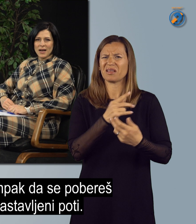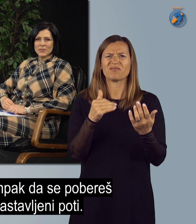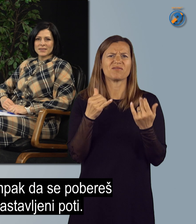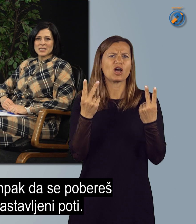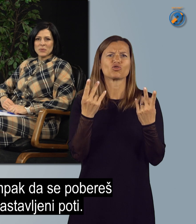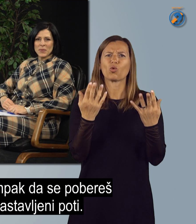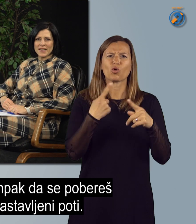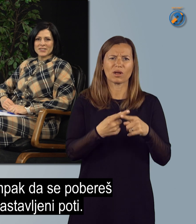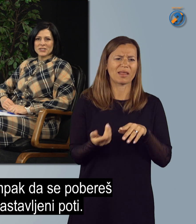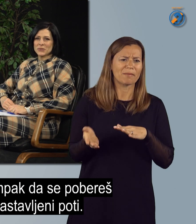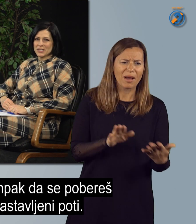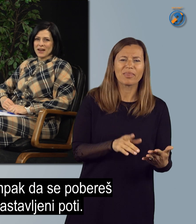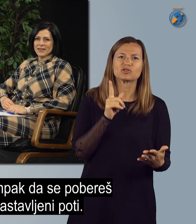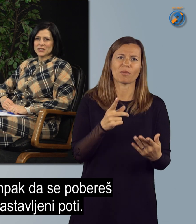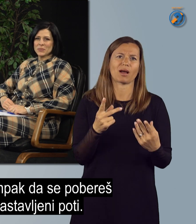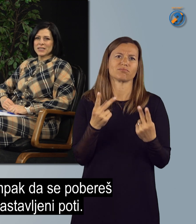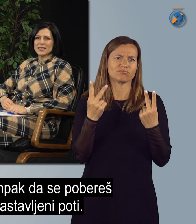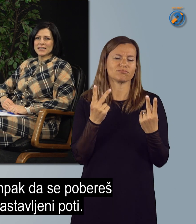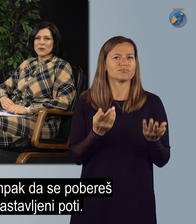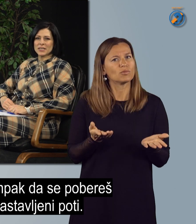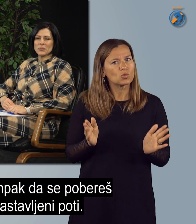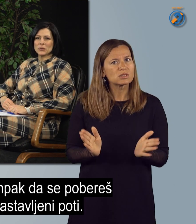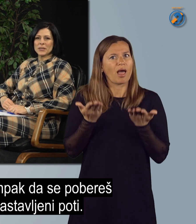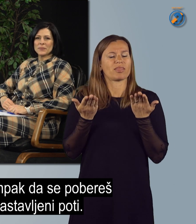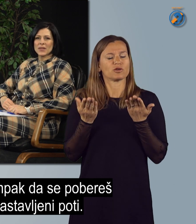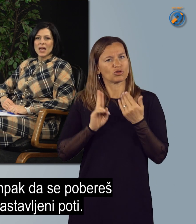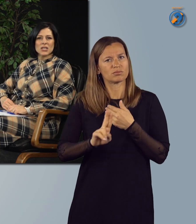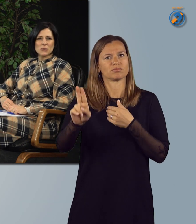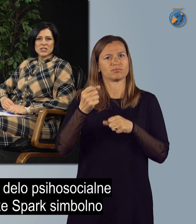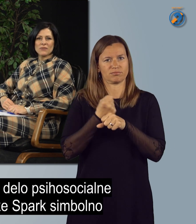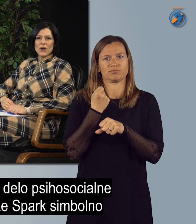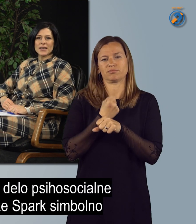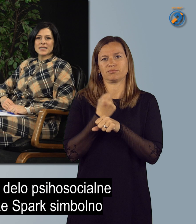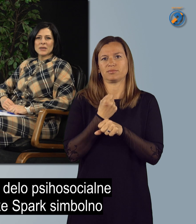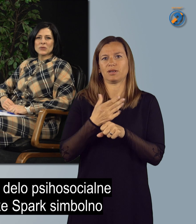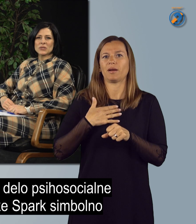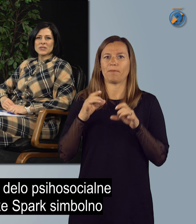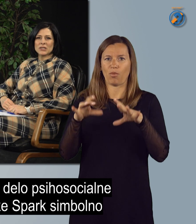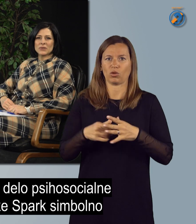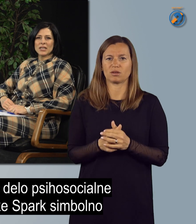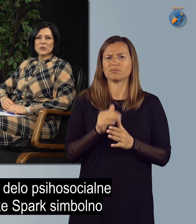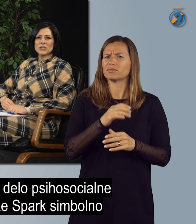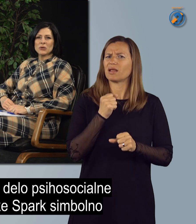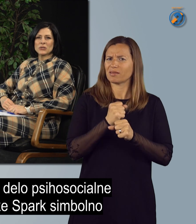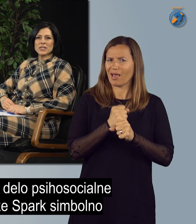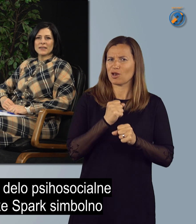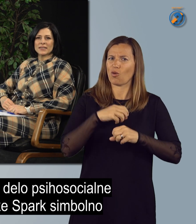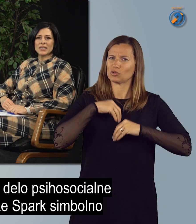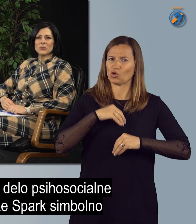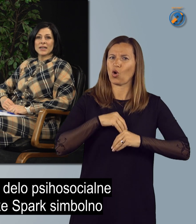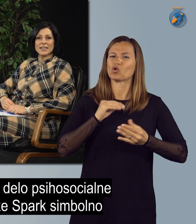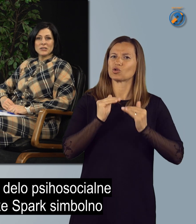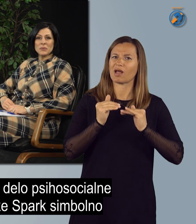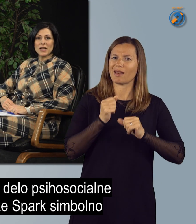padeš, ampak da se pobereš in vztrajaš pri zastavljeni poti. Skozi svoje izjemno zavzeto delo